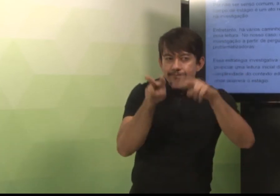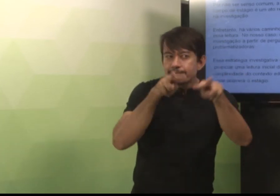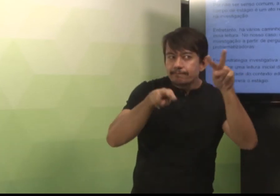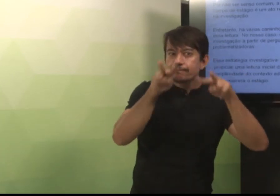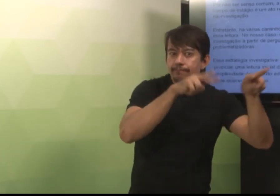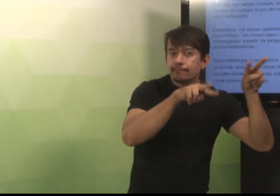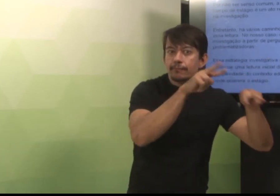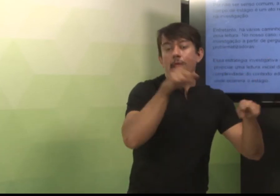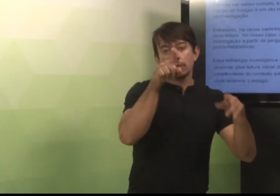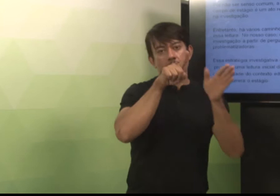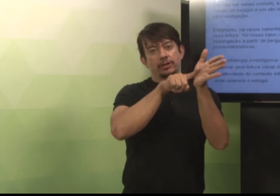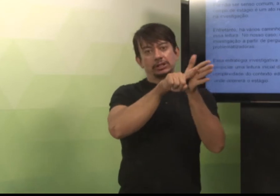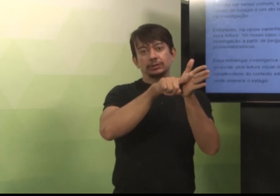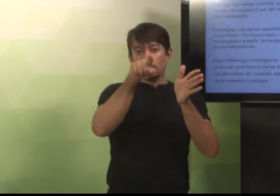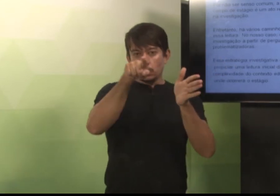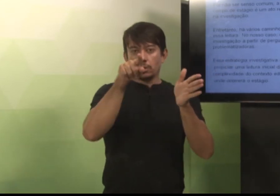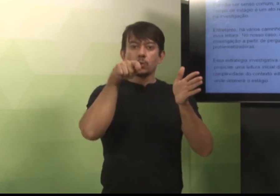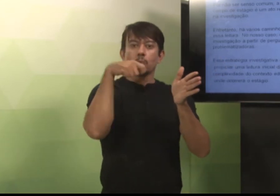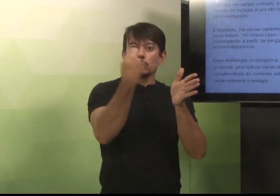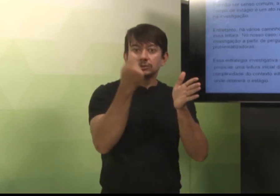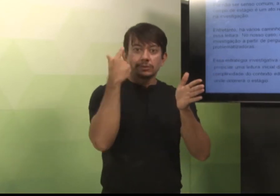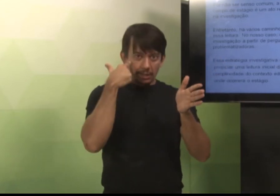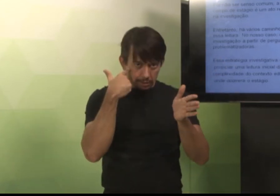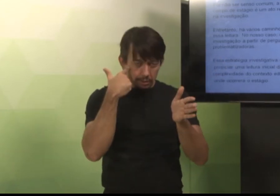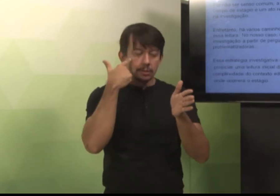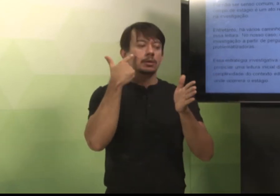escola, vai fazer uma investigação.